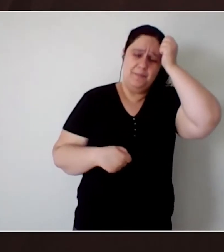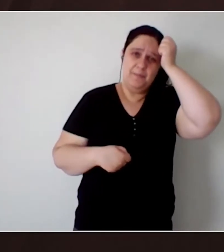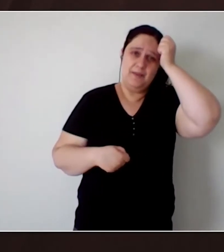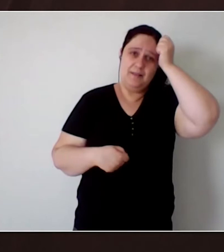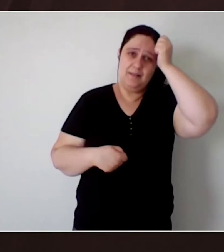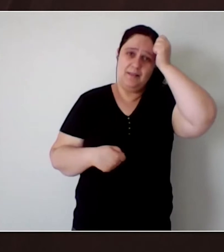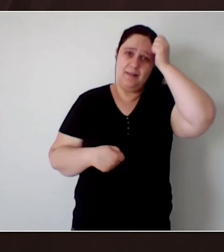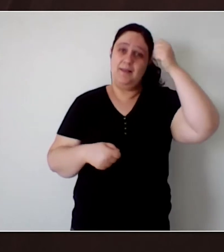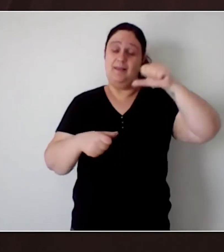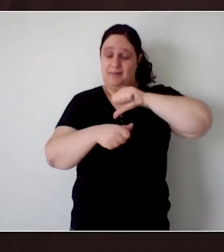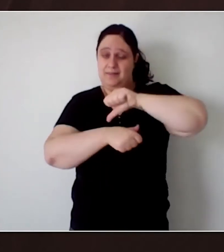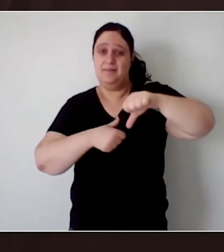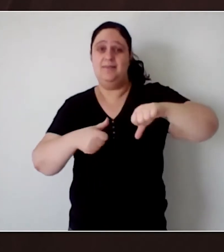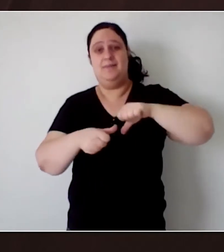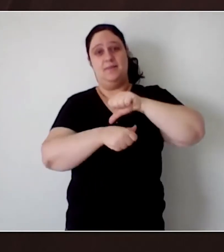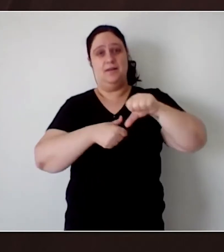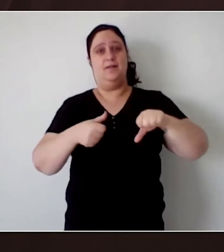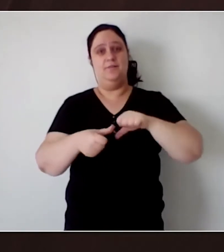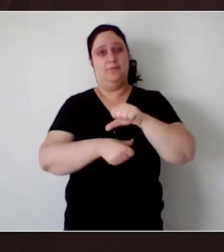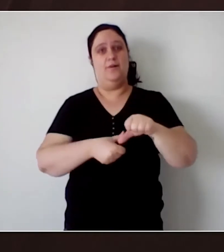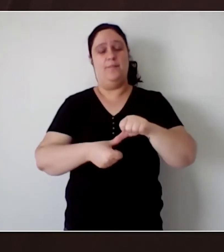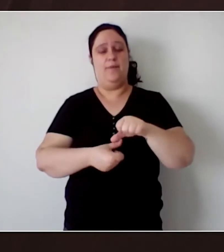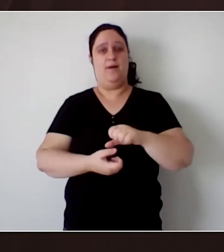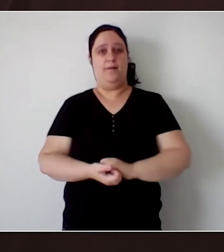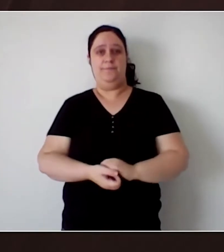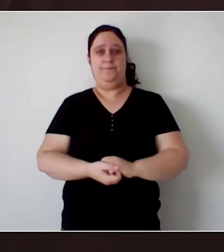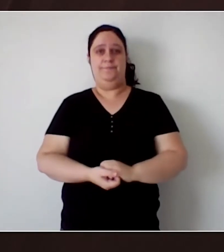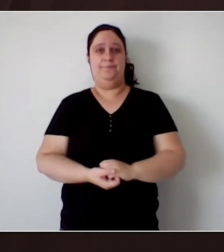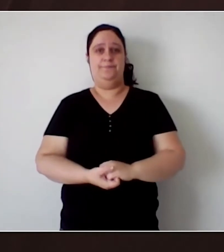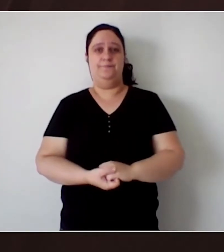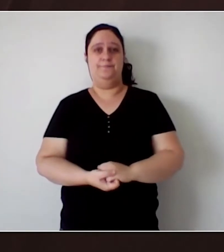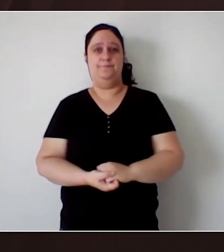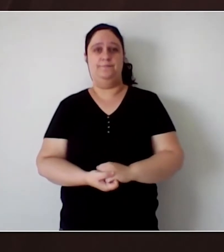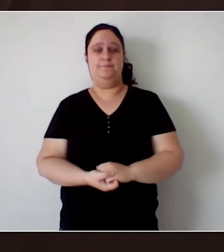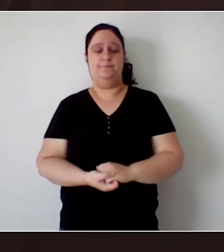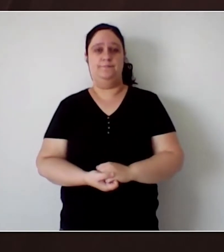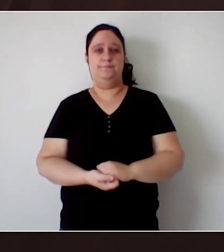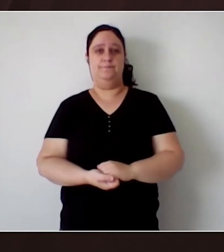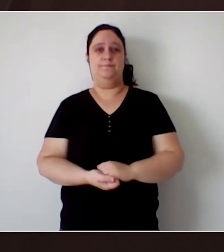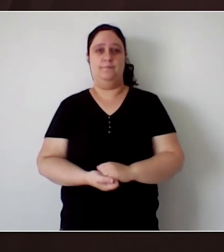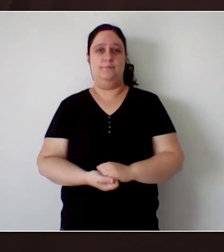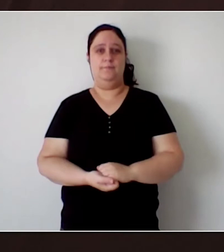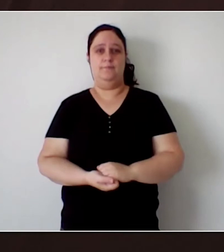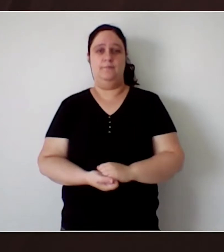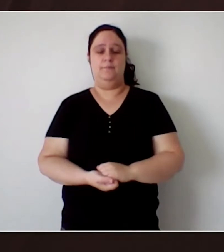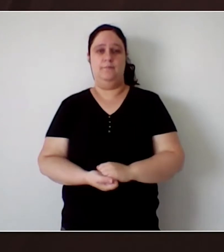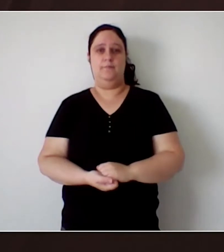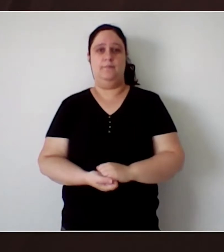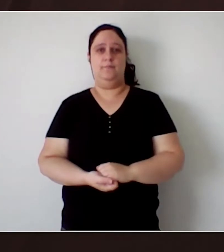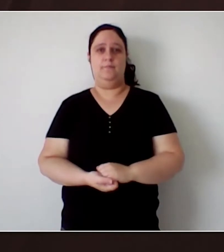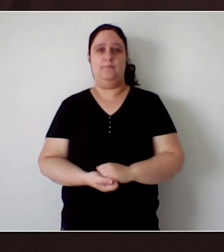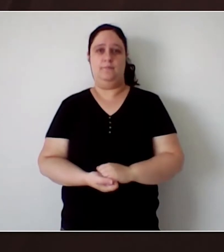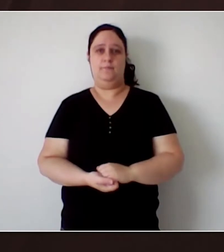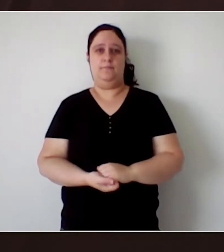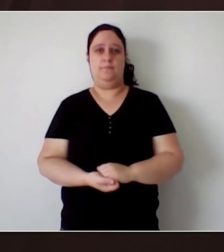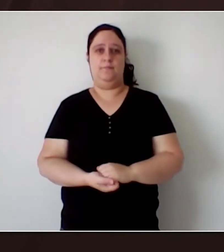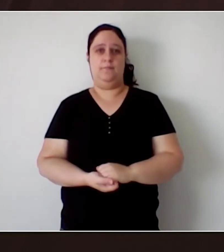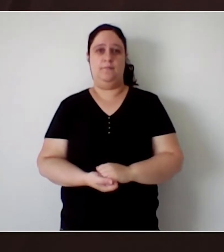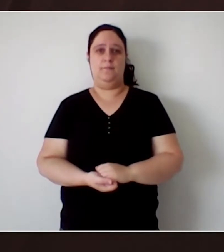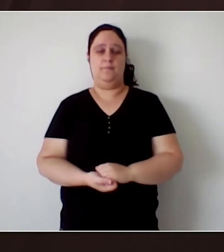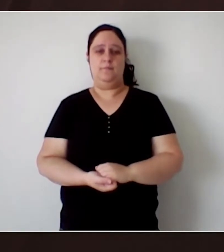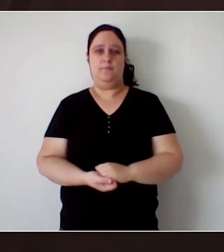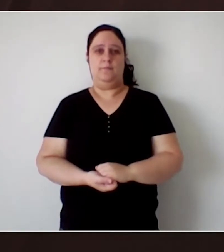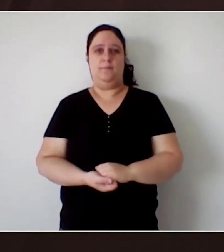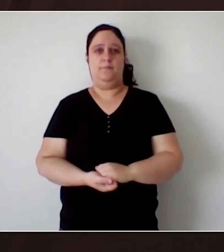dessa condição de vaso para desonra, não é isso? Então, aí, irmãos,